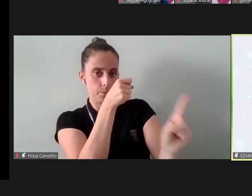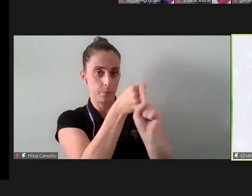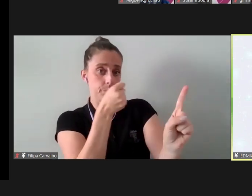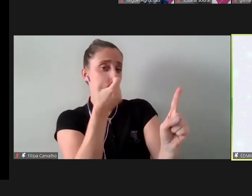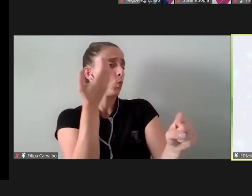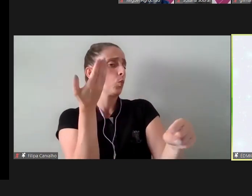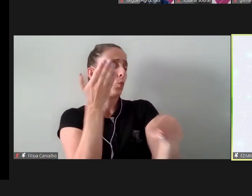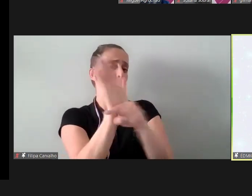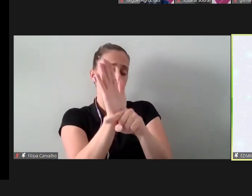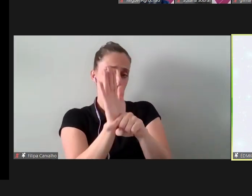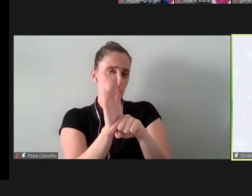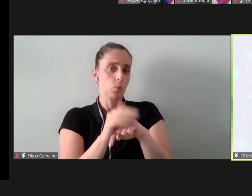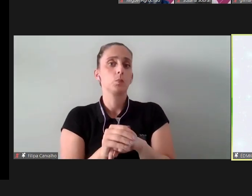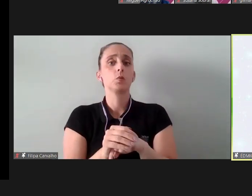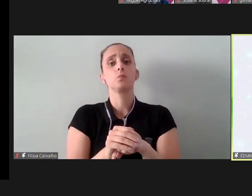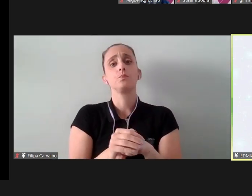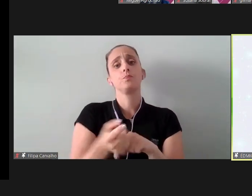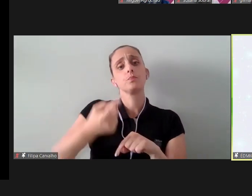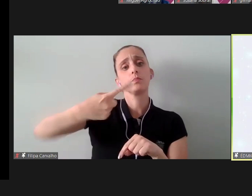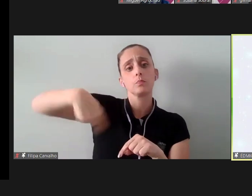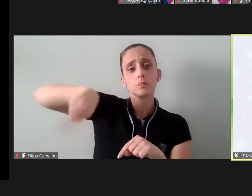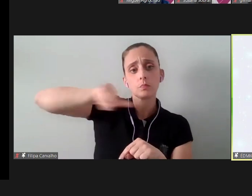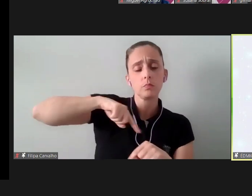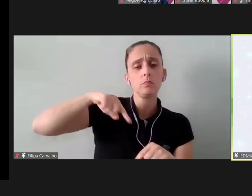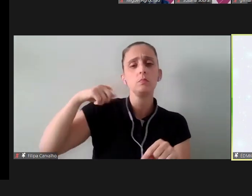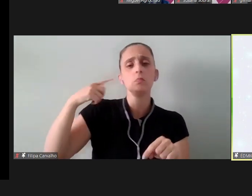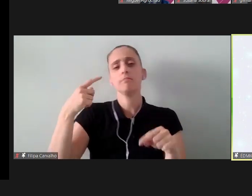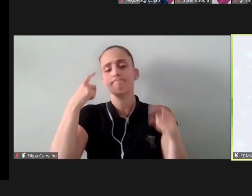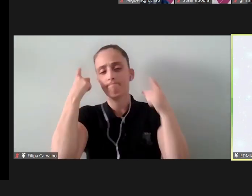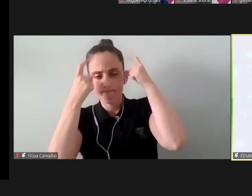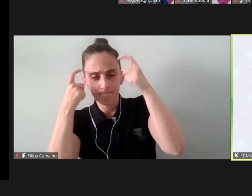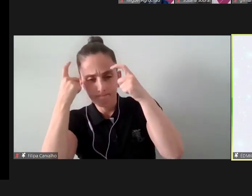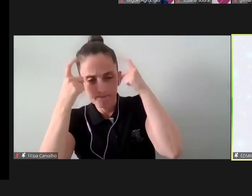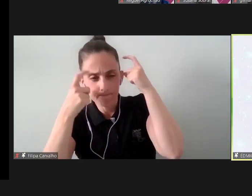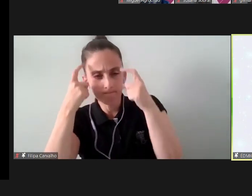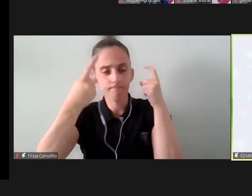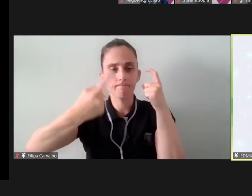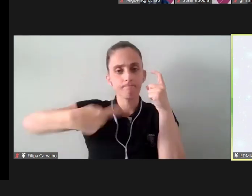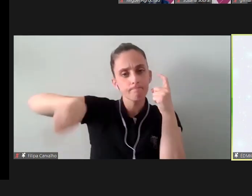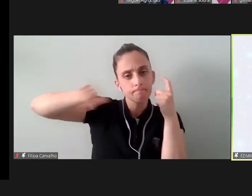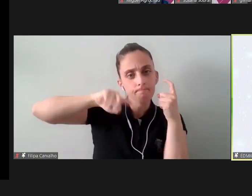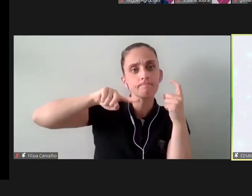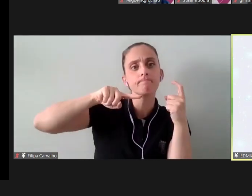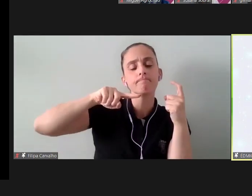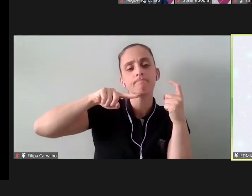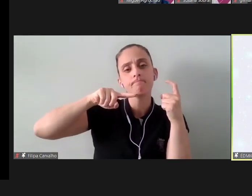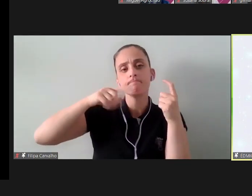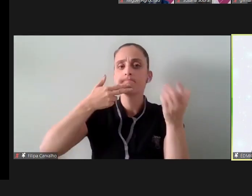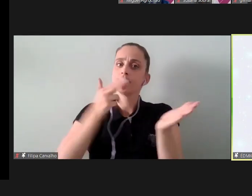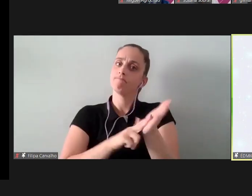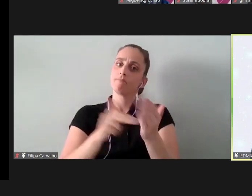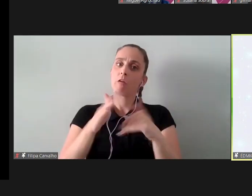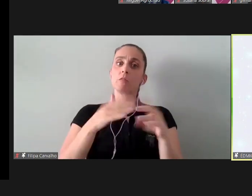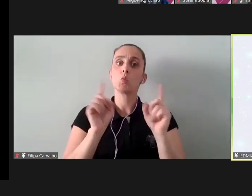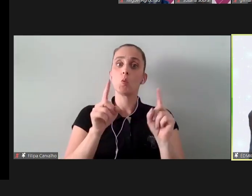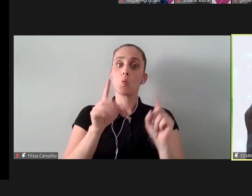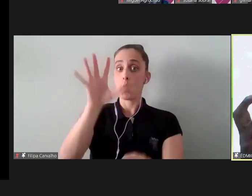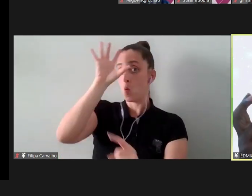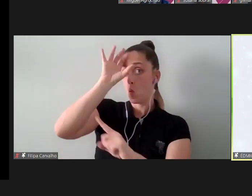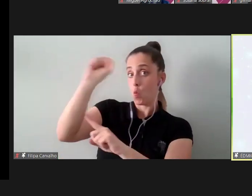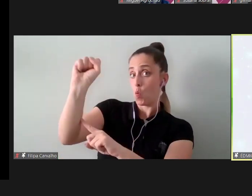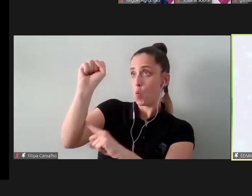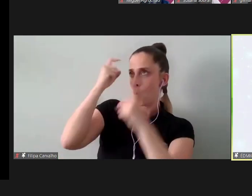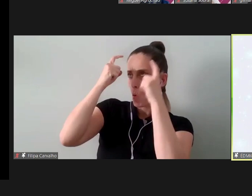exemplo, e é o que nós temos refletido e temos efetivado, o governo pensa